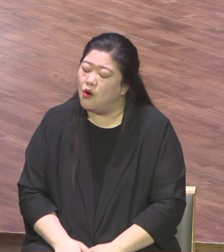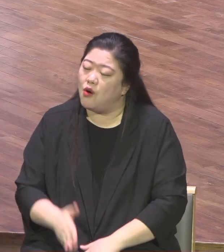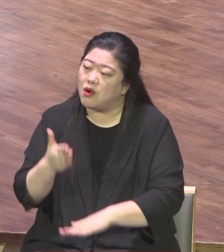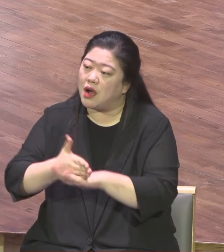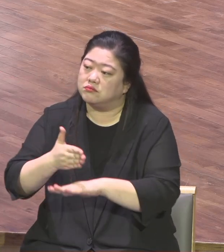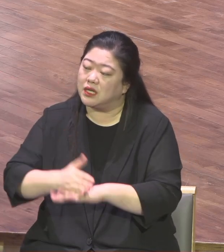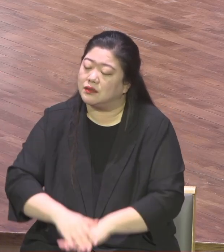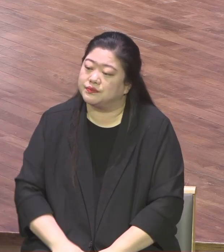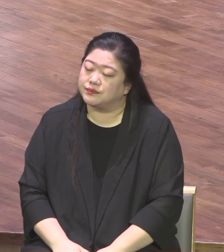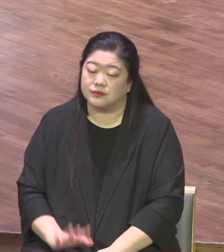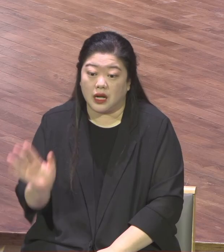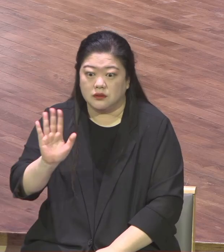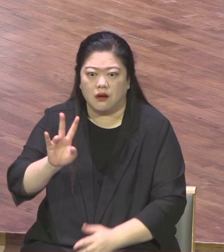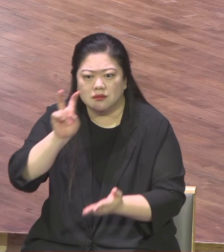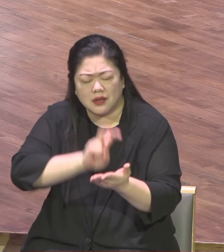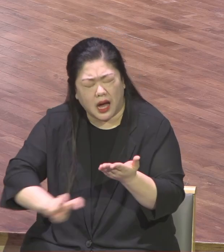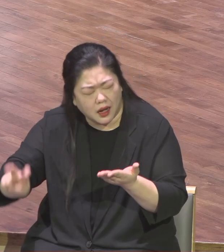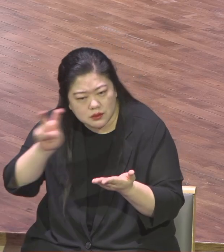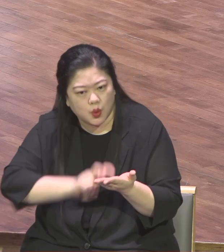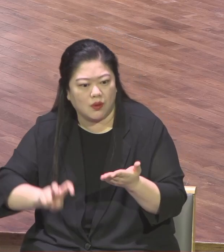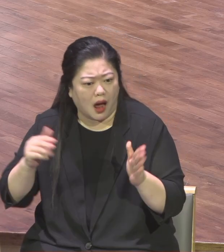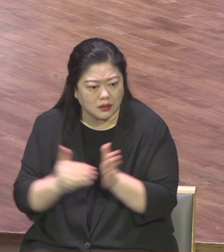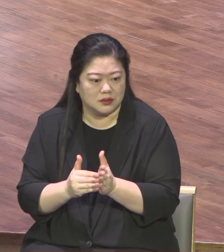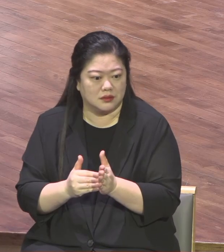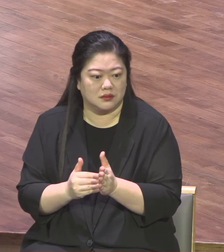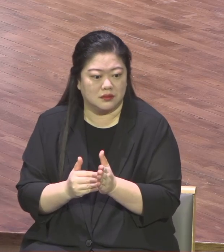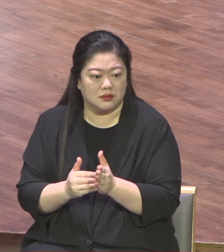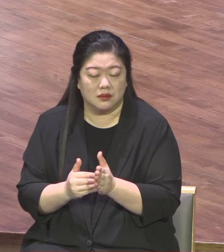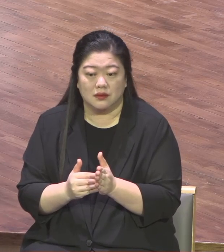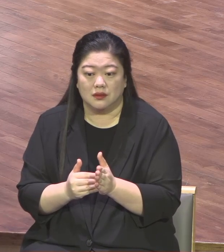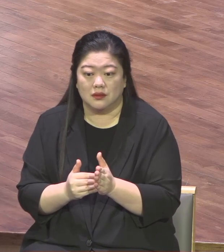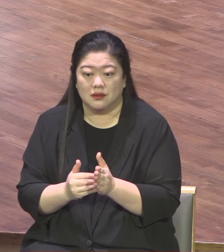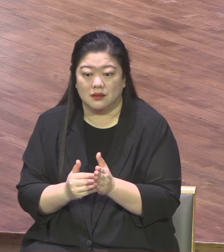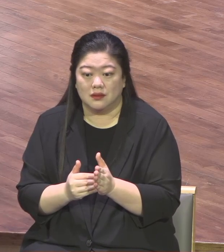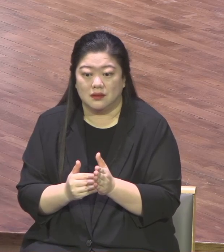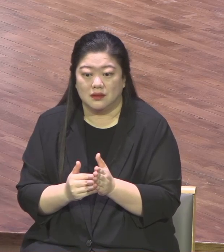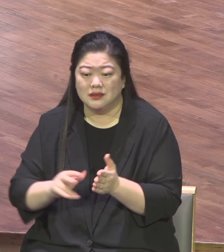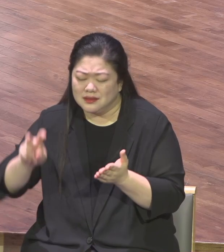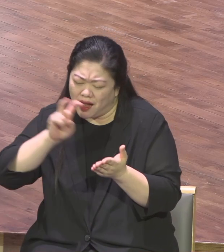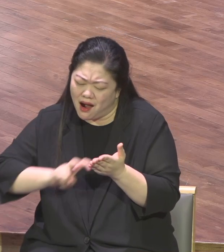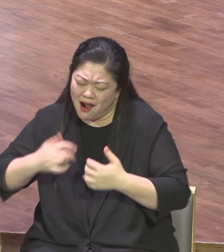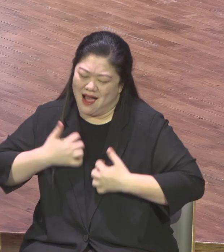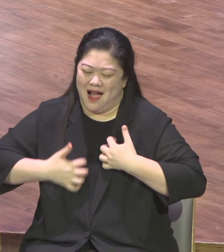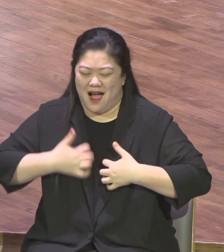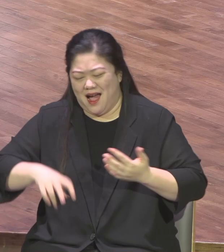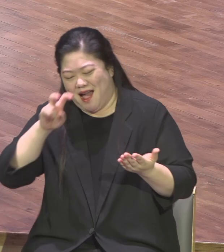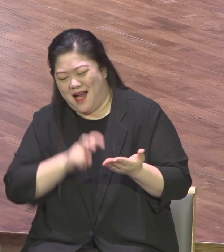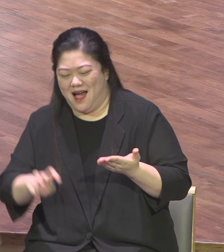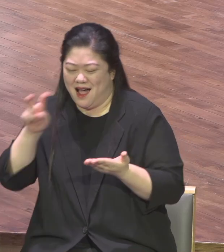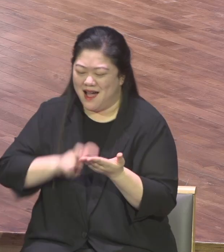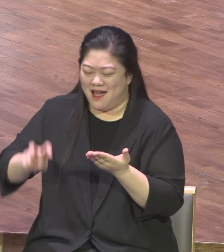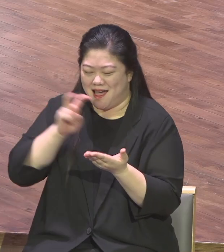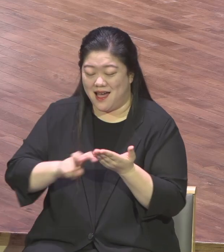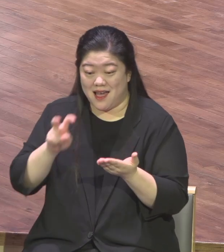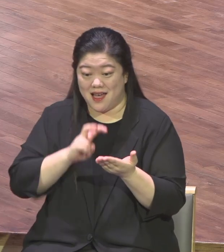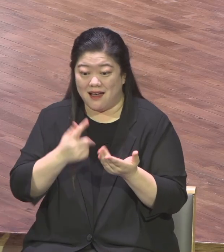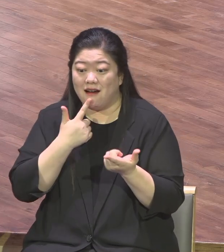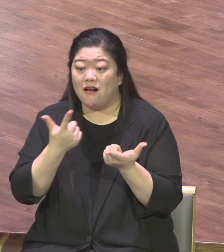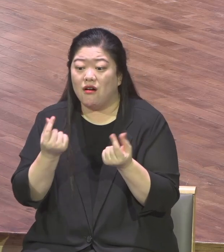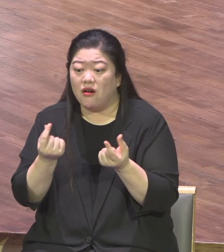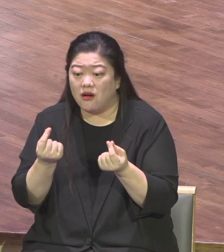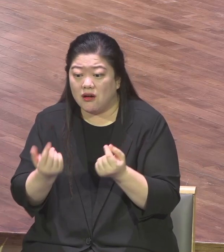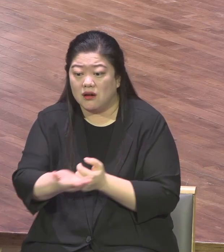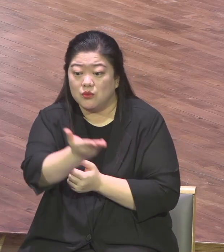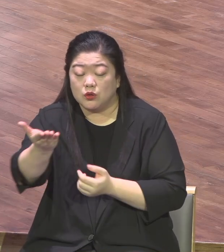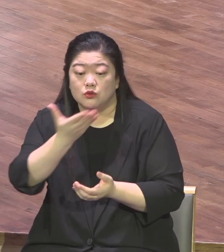고백하는 이 사도 바울의 가슴을 여러분 이 아침에 느껴보시기를 바랍니다. 하늘에